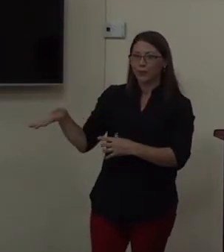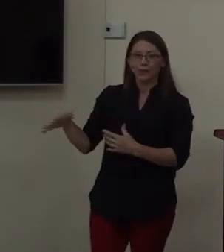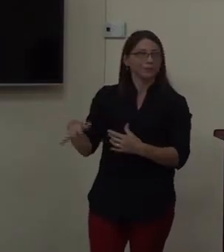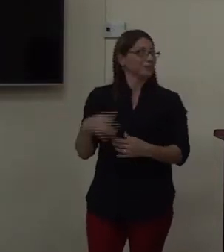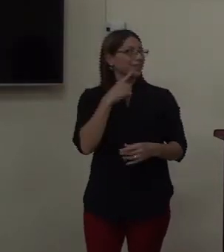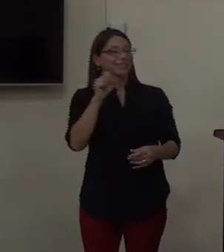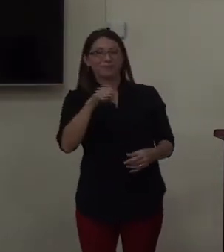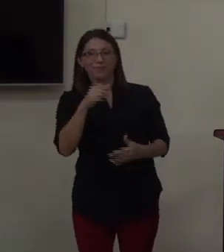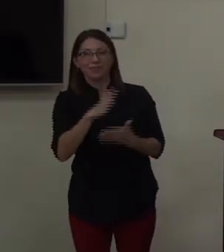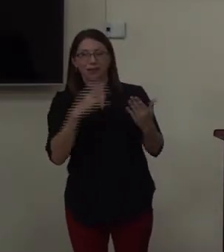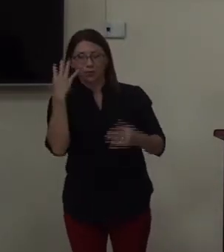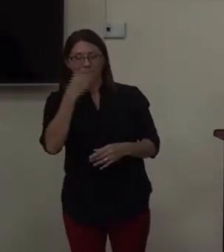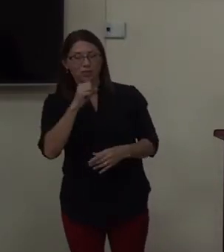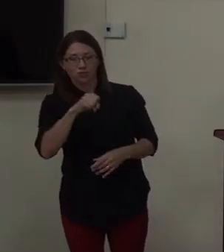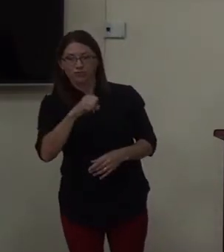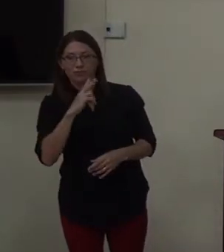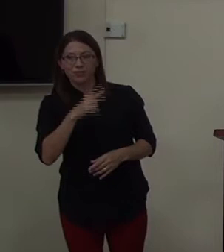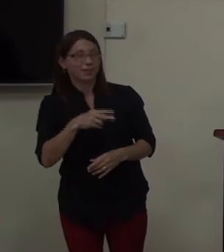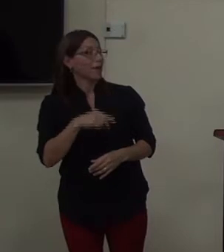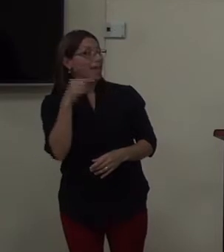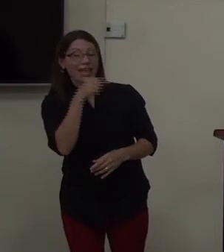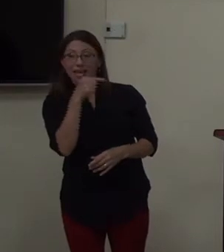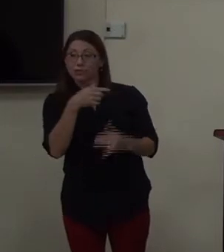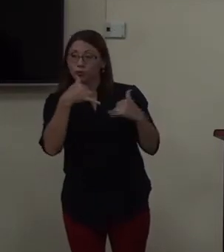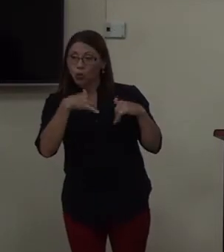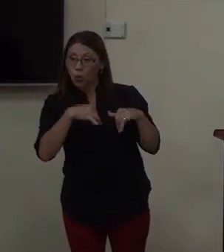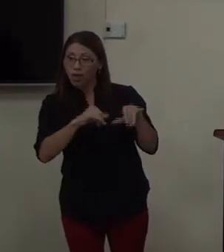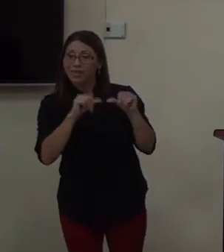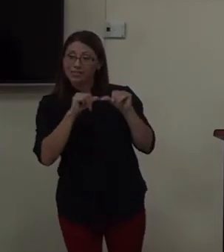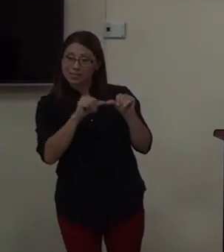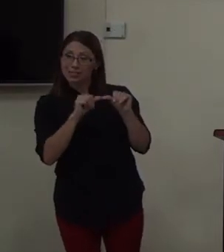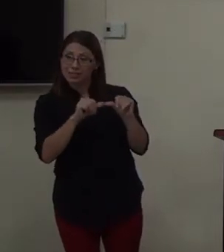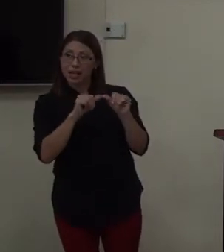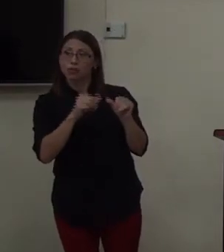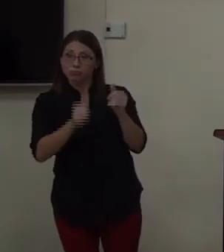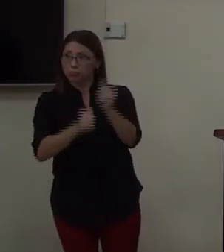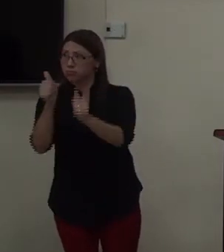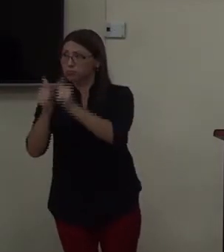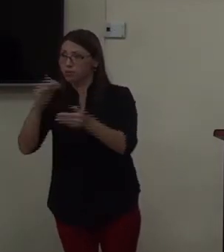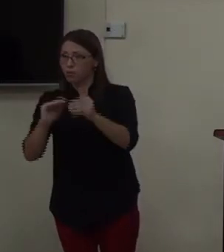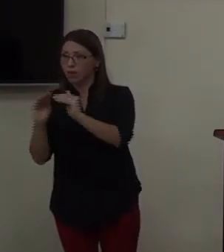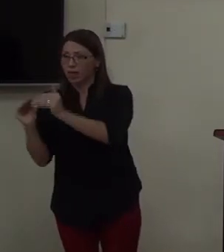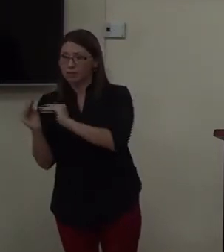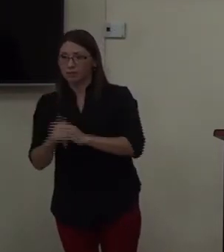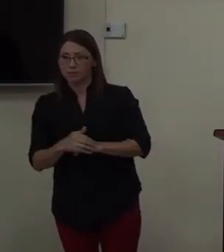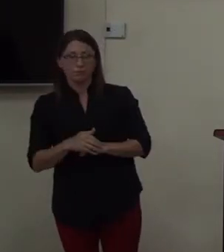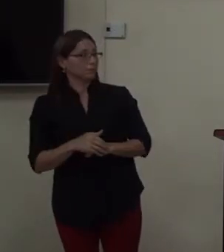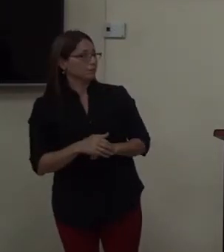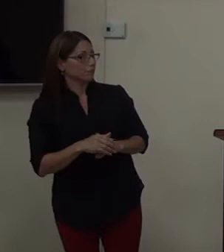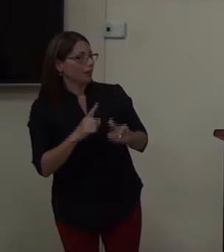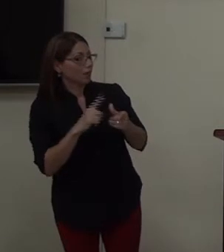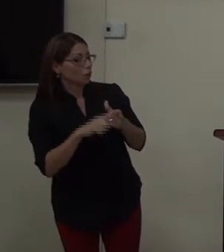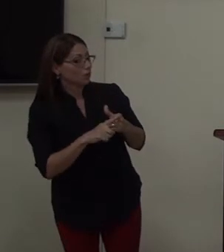Contraste, además de las construcciones, la vegetación. Es algo muy lindo, efectivamente, ¿verdad? Que esto sigue siendo todavía así en una buena parte de las comunidades, ¿verdad? Entonces, la habitación, aunque